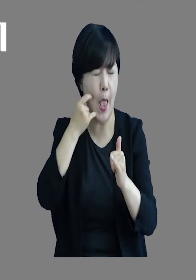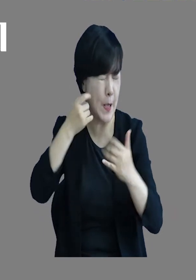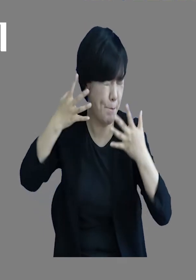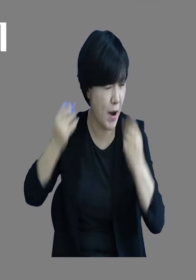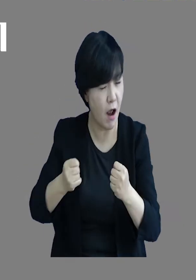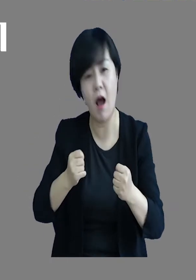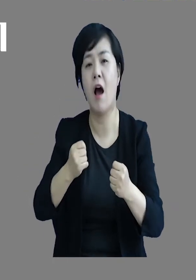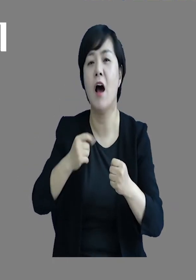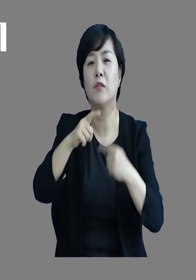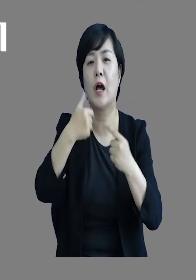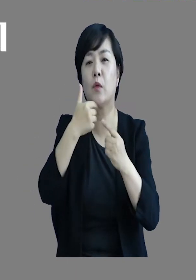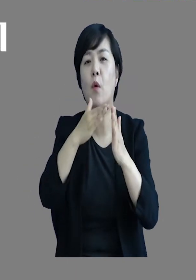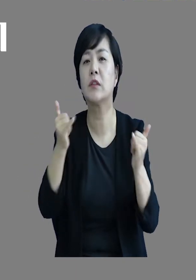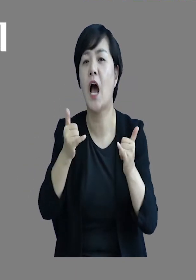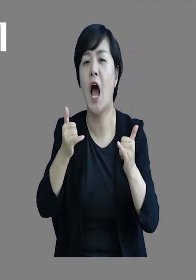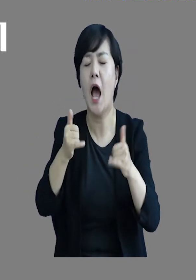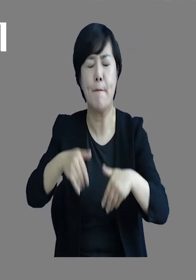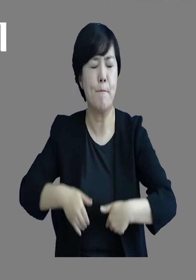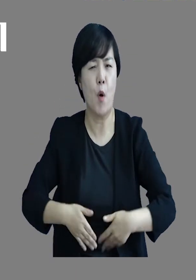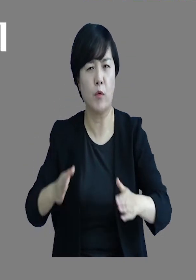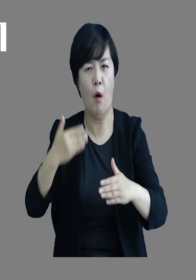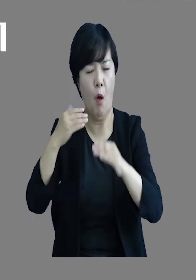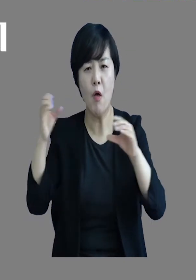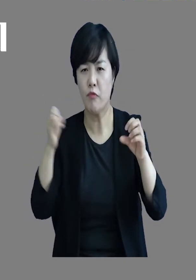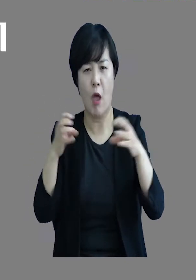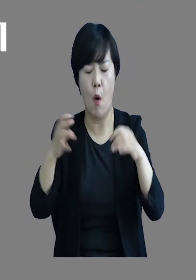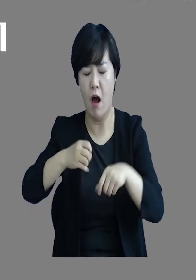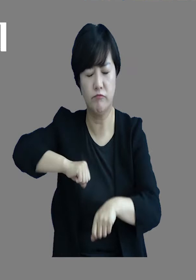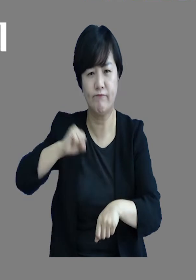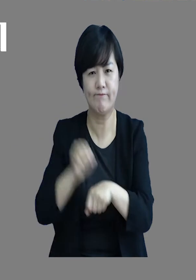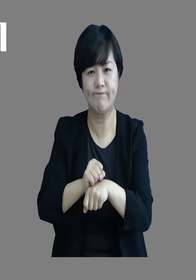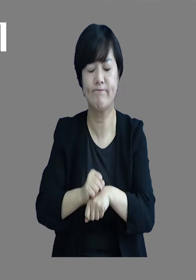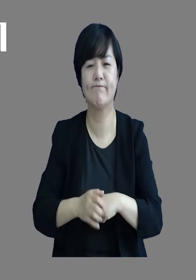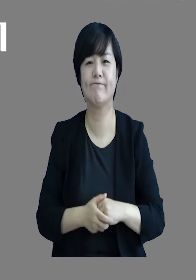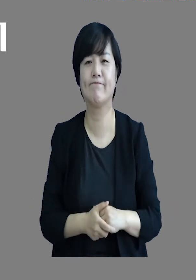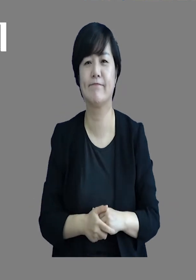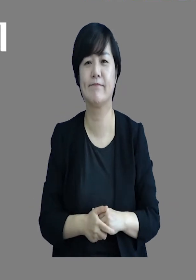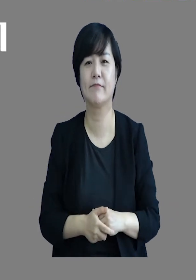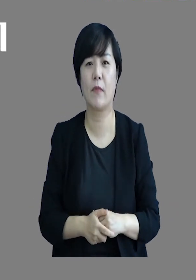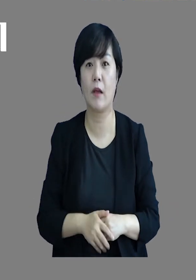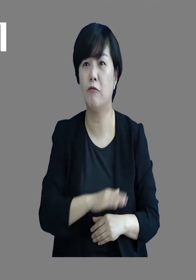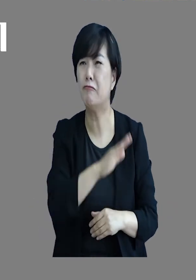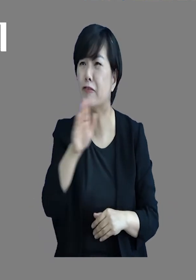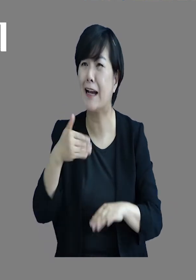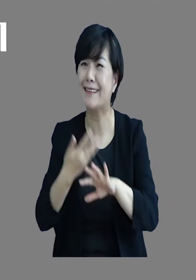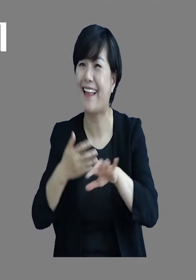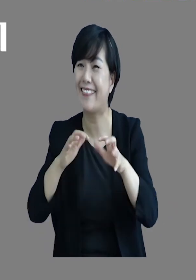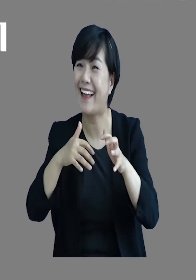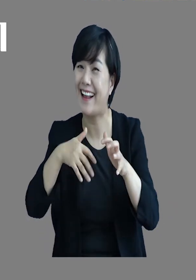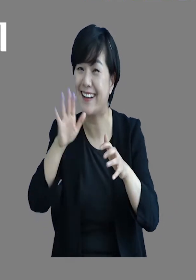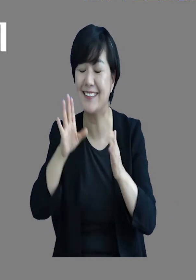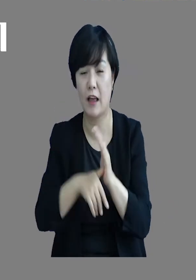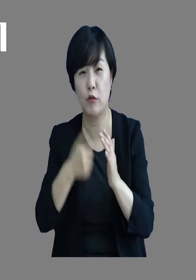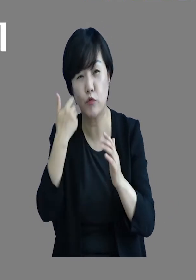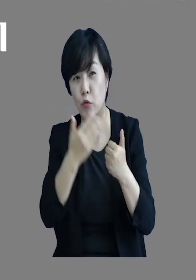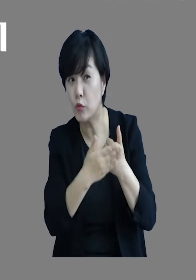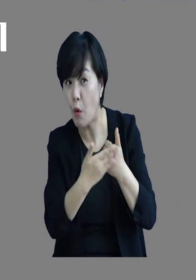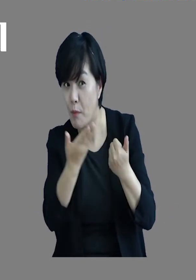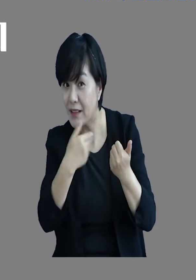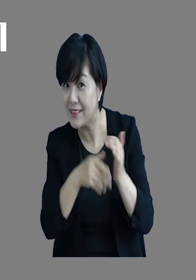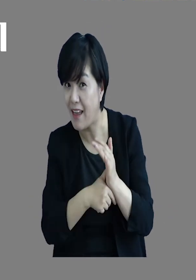통역사 없이도 농인과 대화가 가능하거든요. 우리가 외국 가서 누구 도움받을